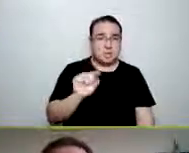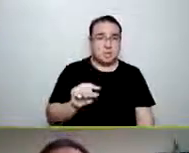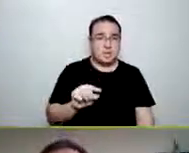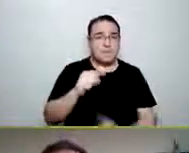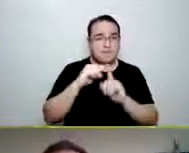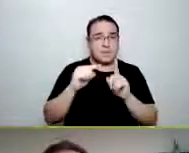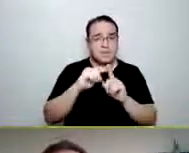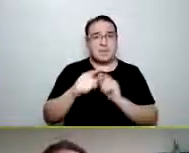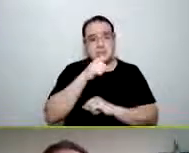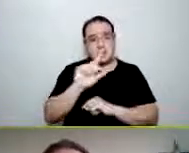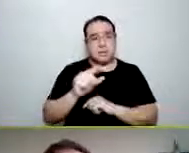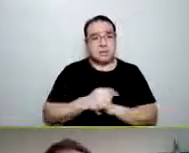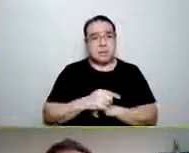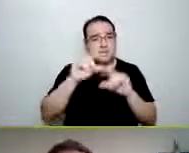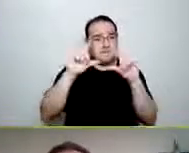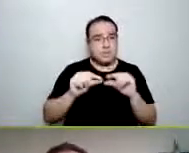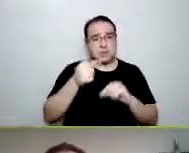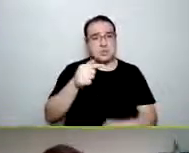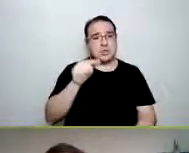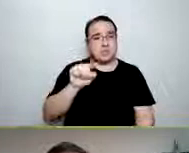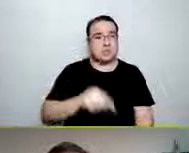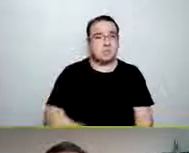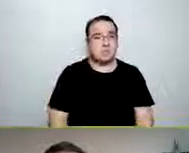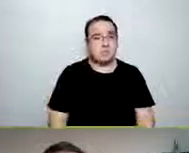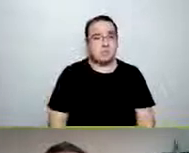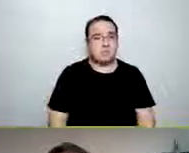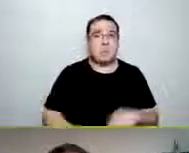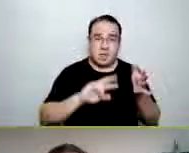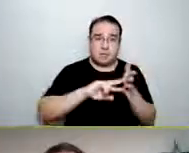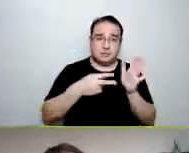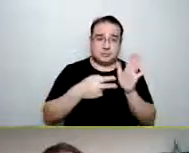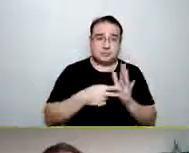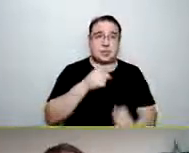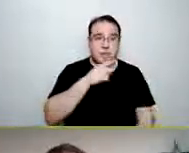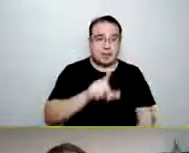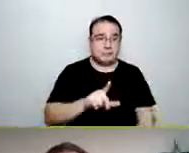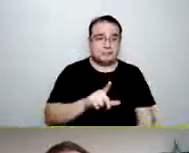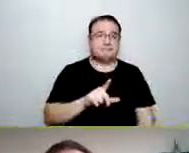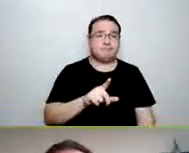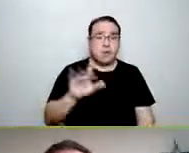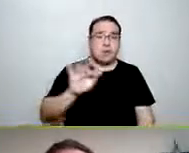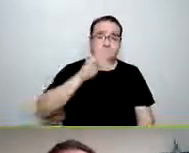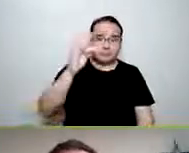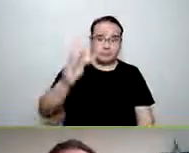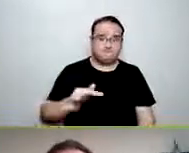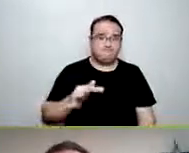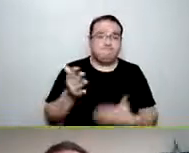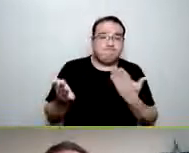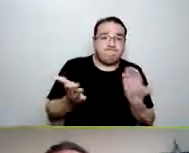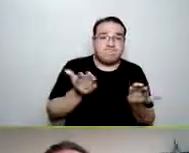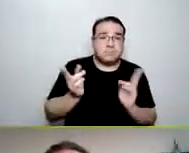do mundo tem menos do que 7.000 falantes. E isso quer dizer que essas línguas têm um futuro muito